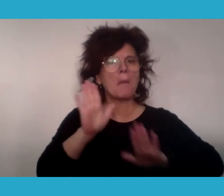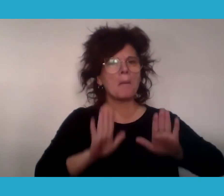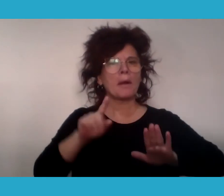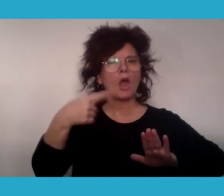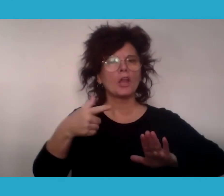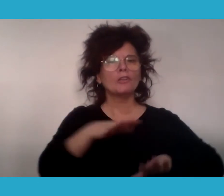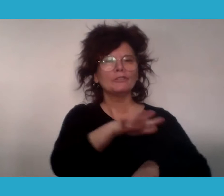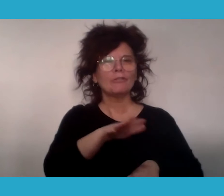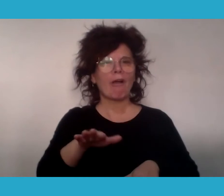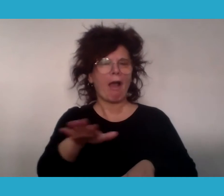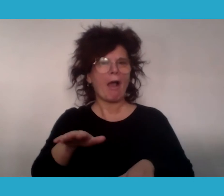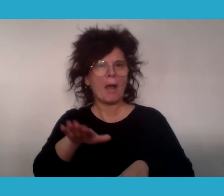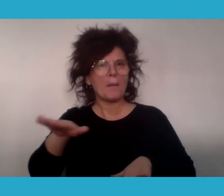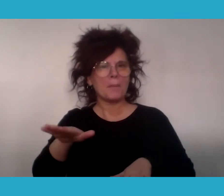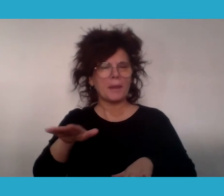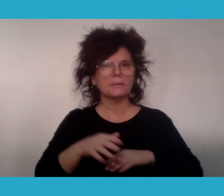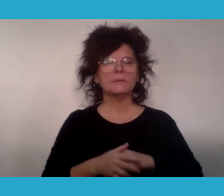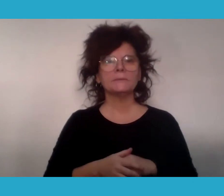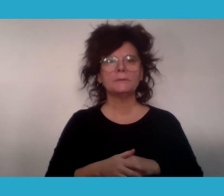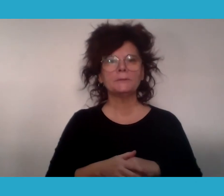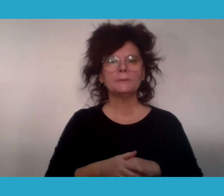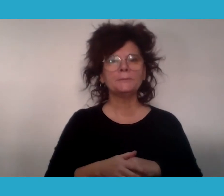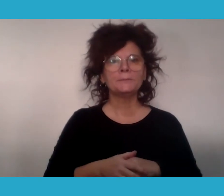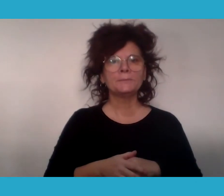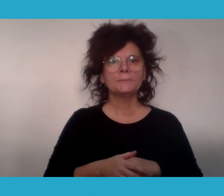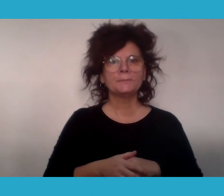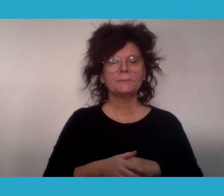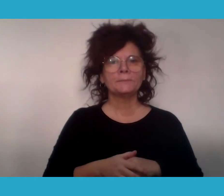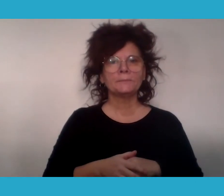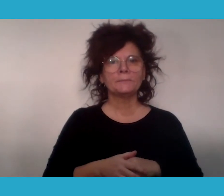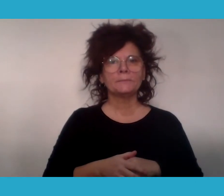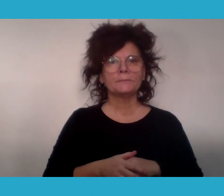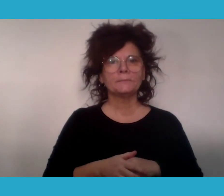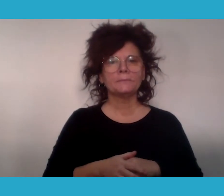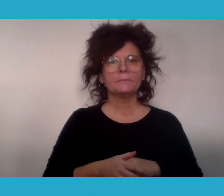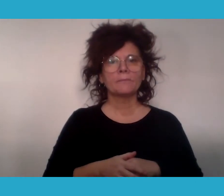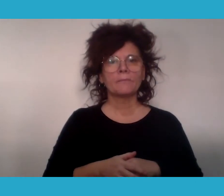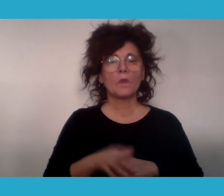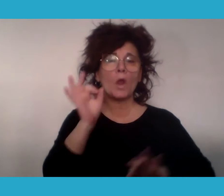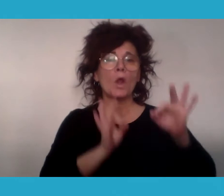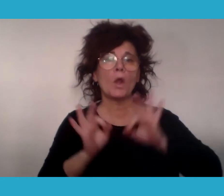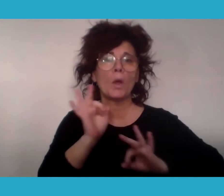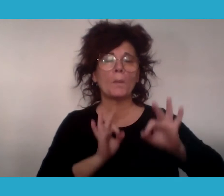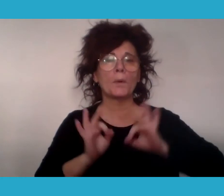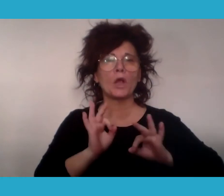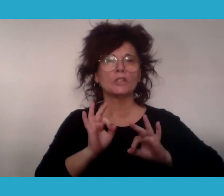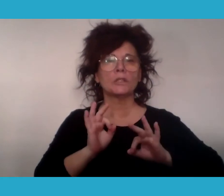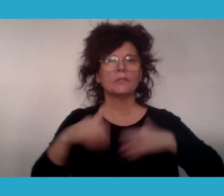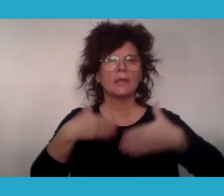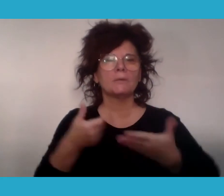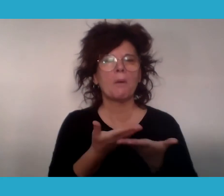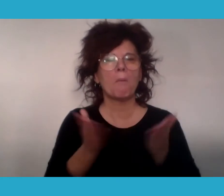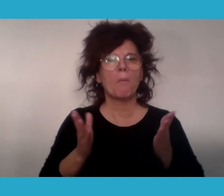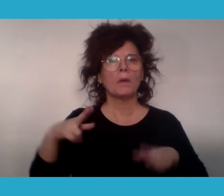diciendo que la Secretaría de Ambiente regula los procesos de evaluación de impacto ambiental y social de los proyectos de actividades